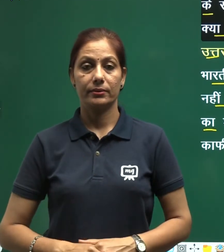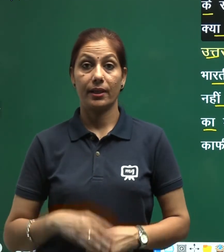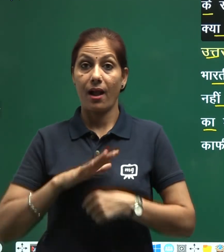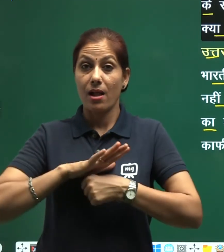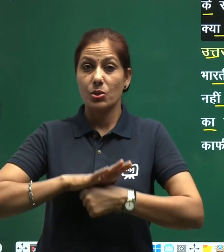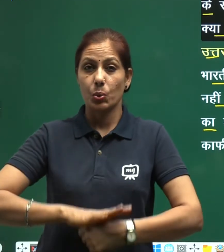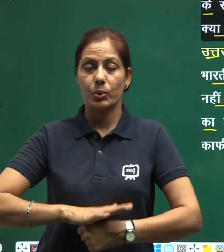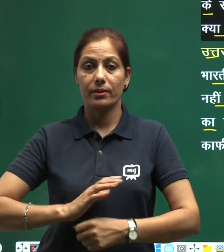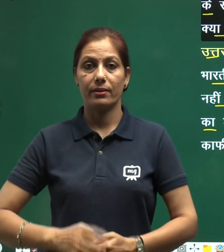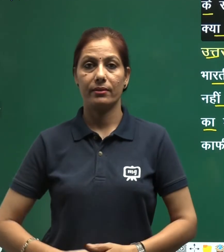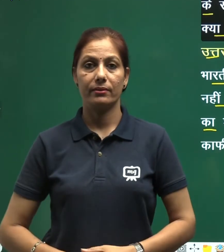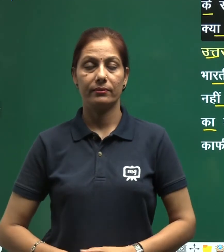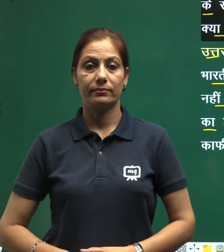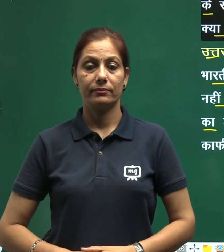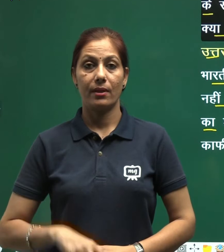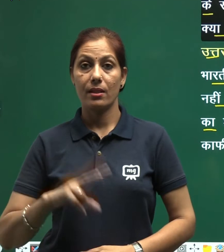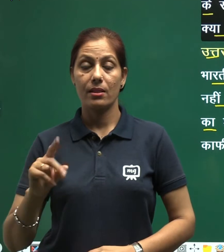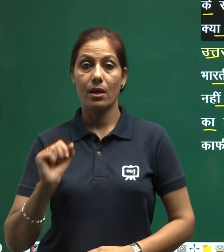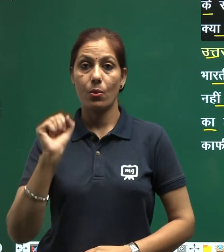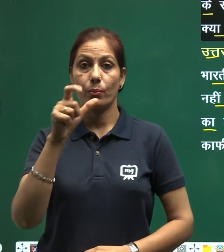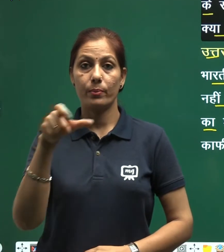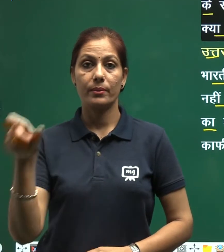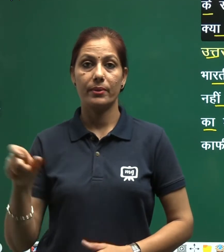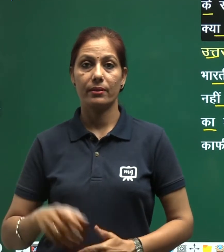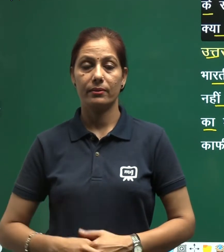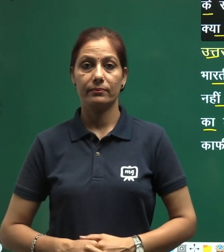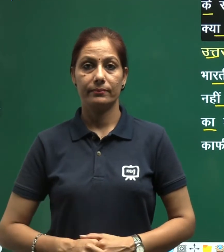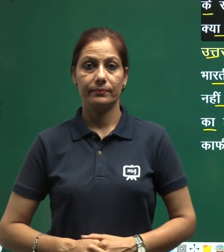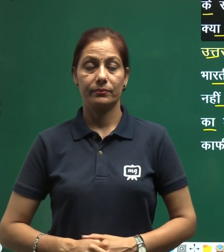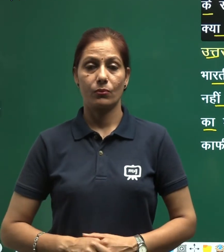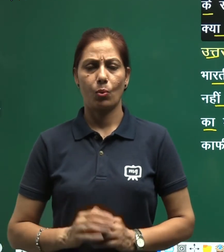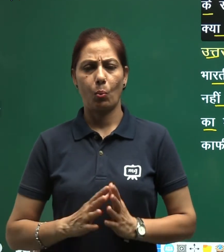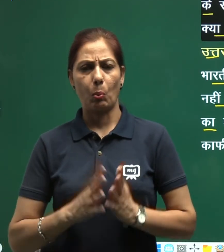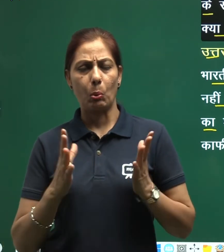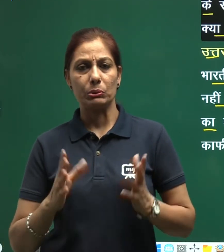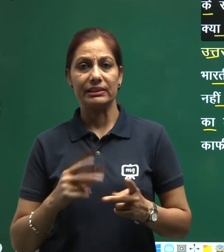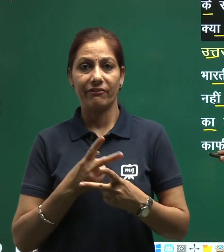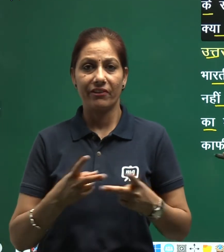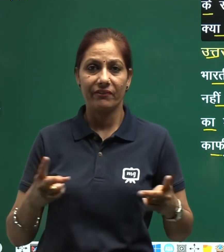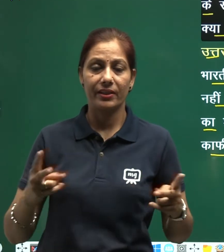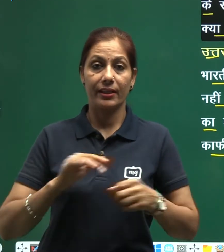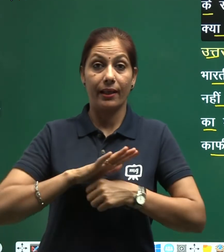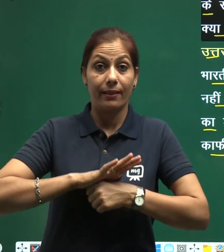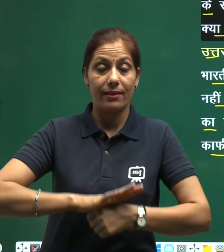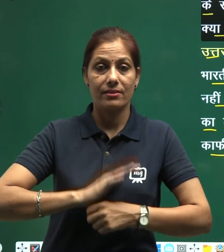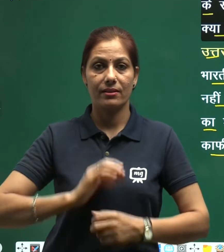शोषण किया तथा उन पर काफी अत्याचार किए।